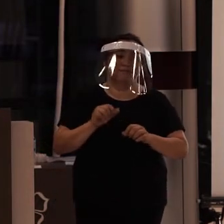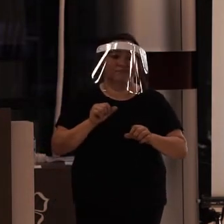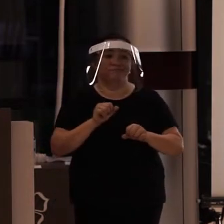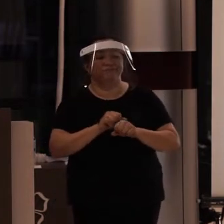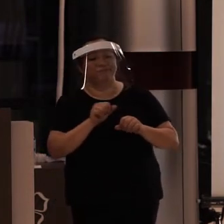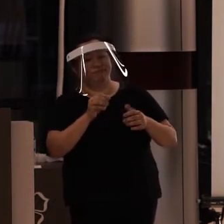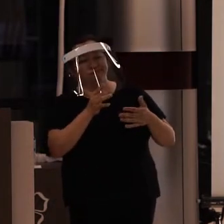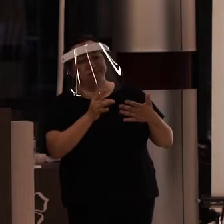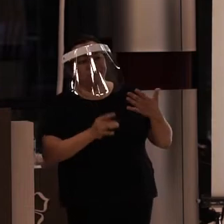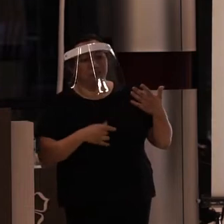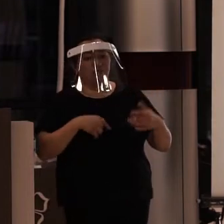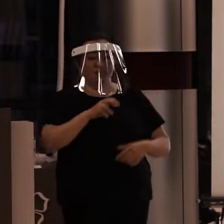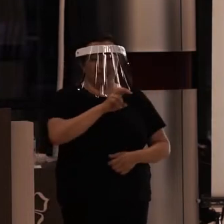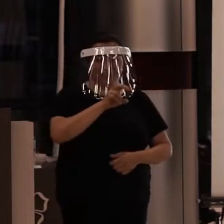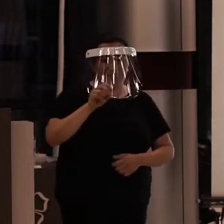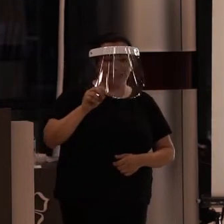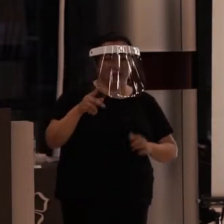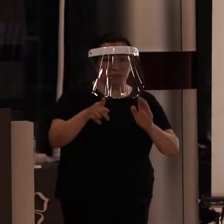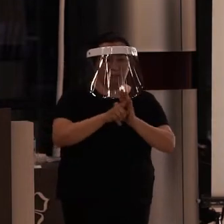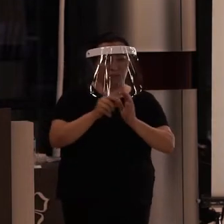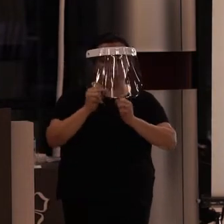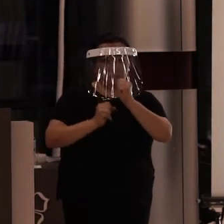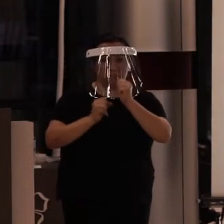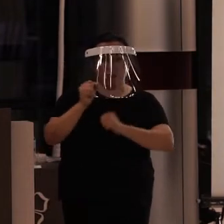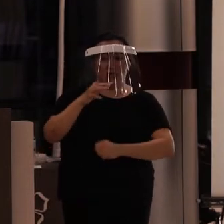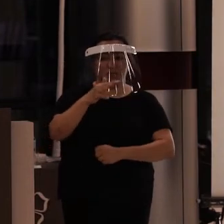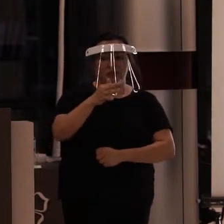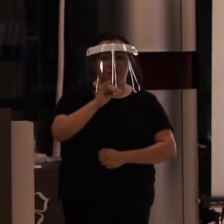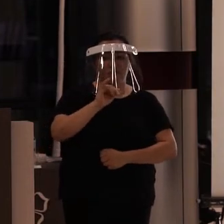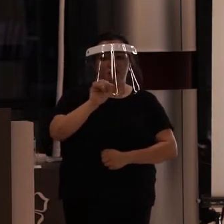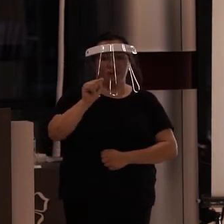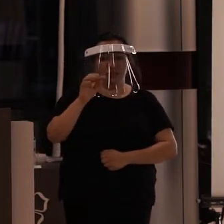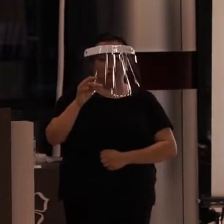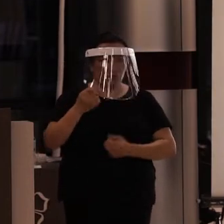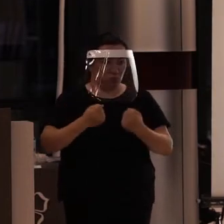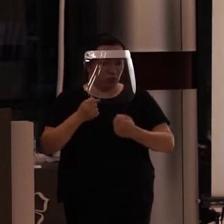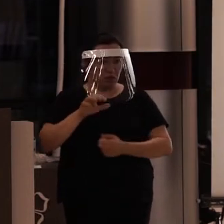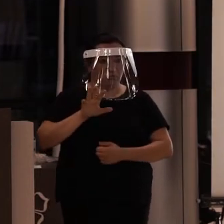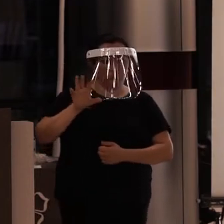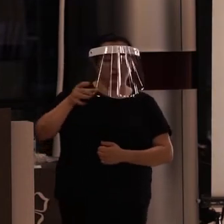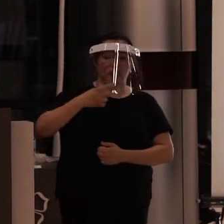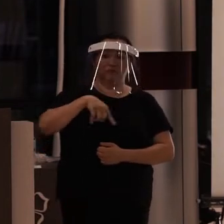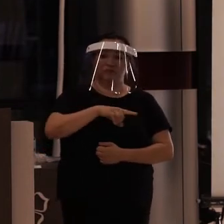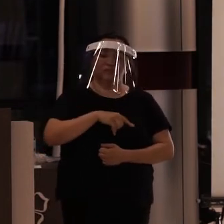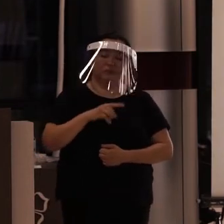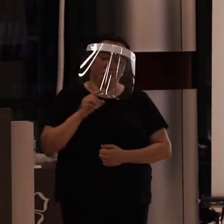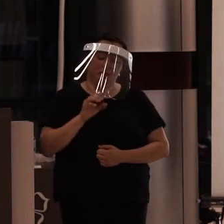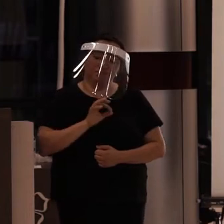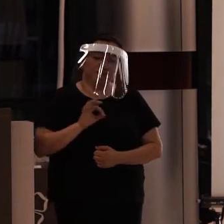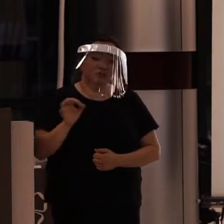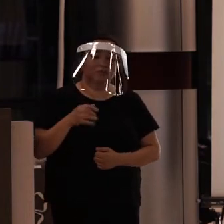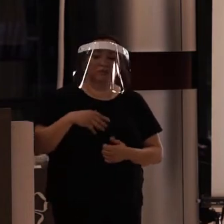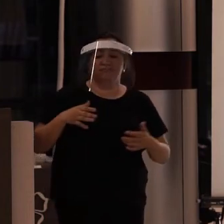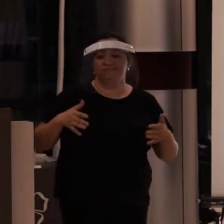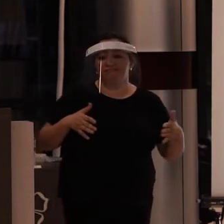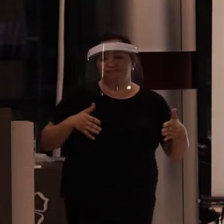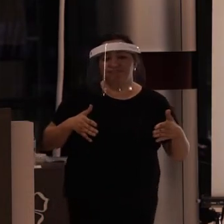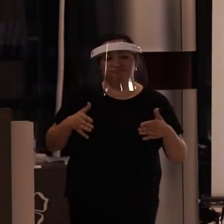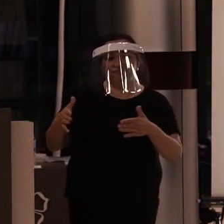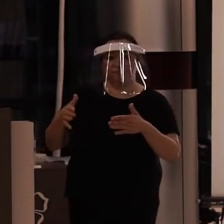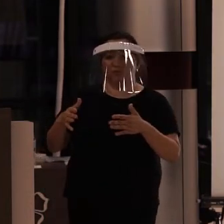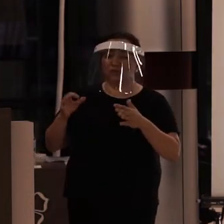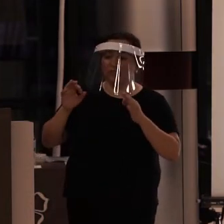fiz para os 500 painéis da Fiat, lá foi tranquilo. Por quê? Porque nós fizemos uma rota e era pontual, porque era o